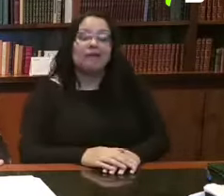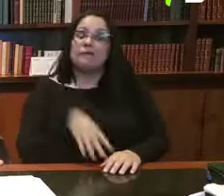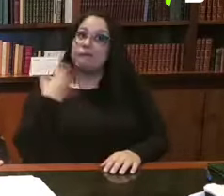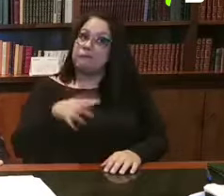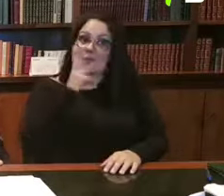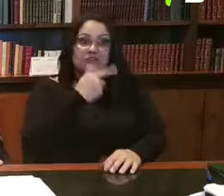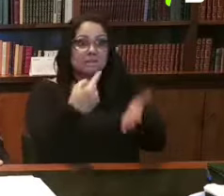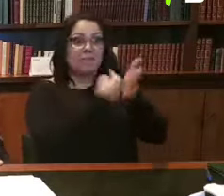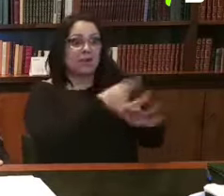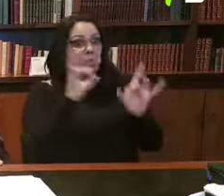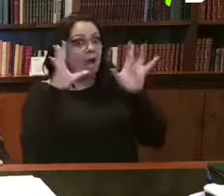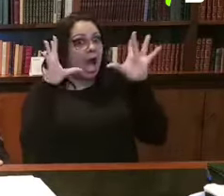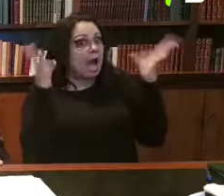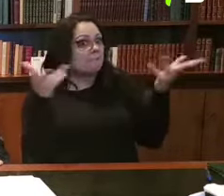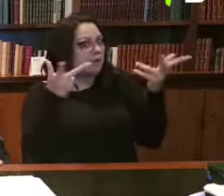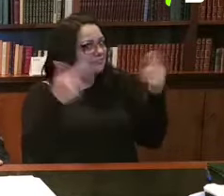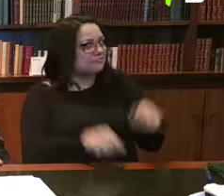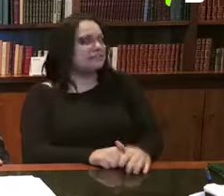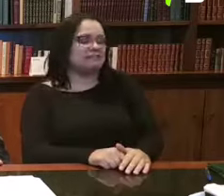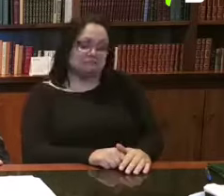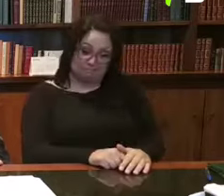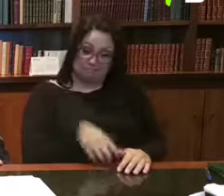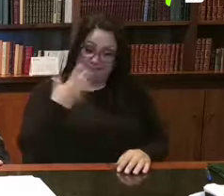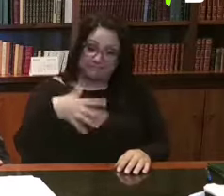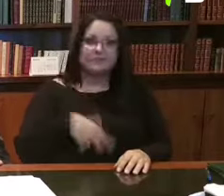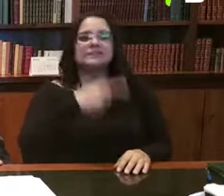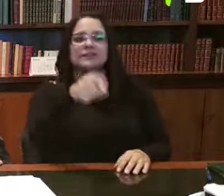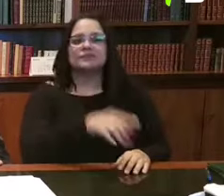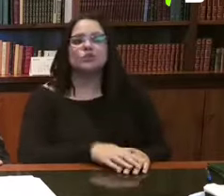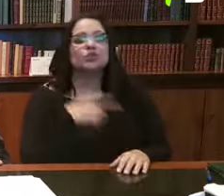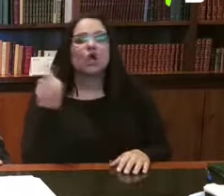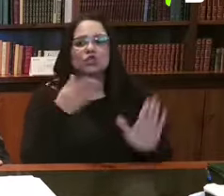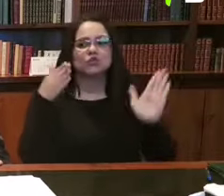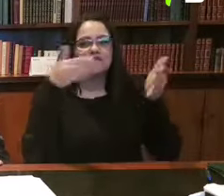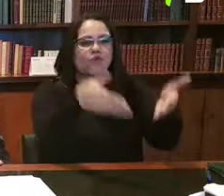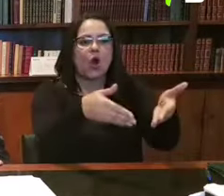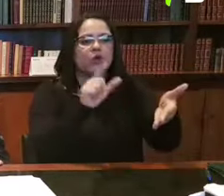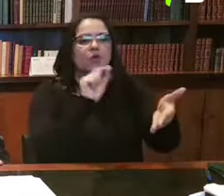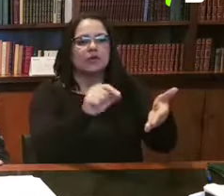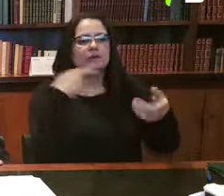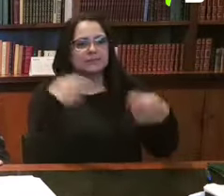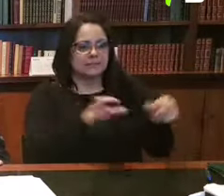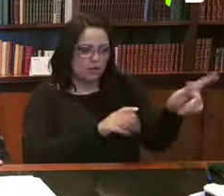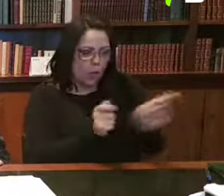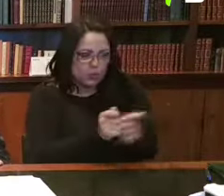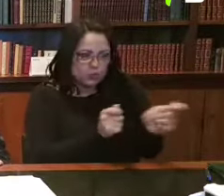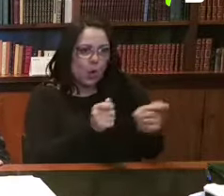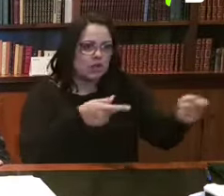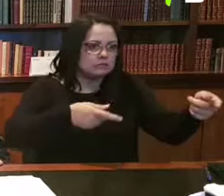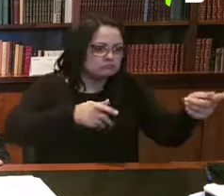lugares aí nessa questão espetacular mas que usa isso é fundamental porque o que que acontece o nosso foco era primeiro do controle das despesas